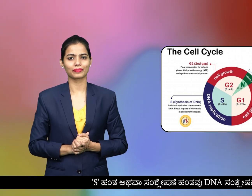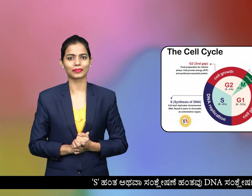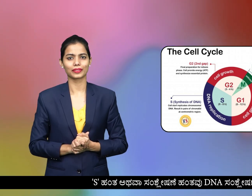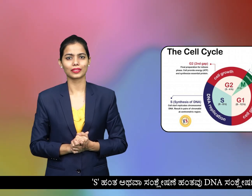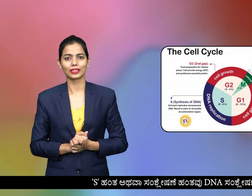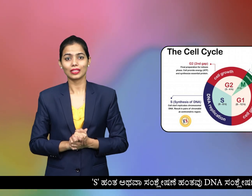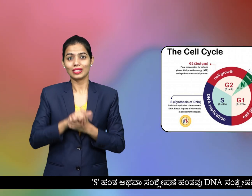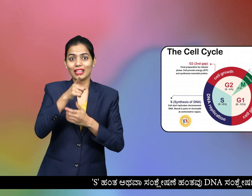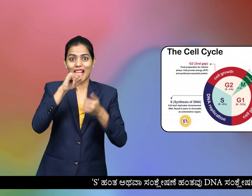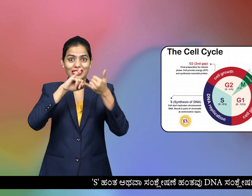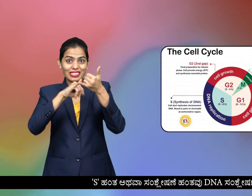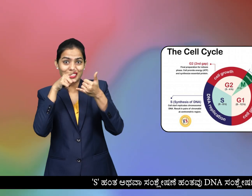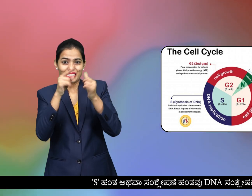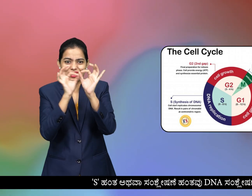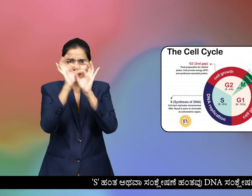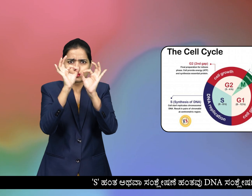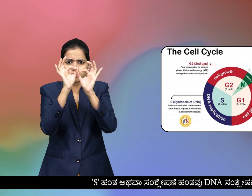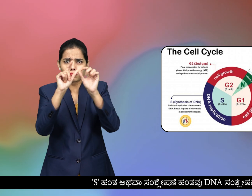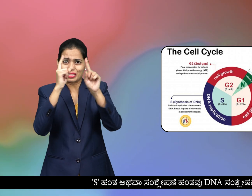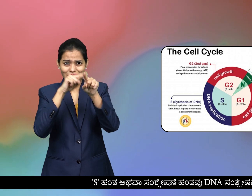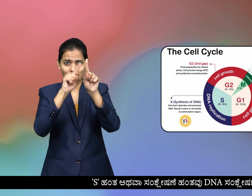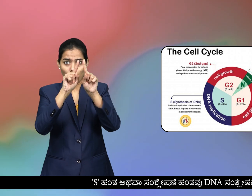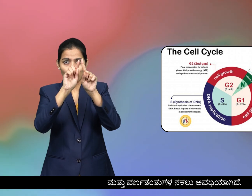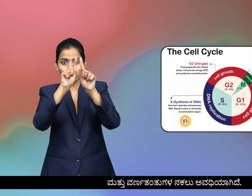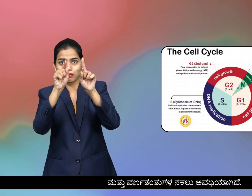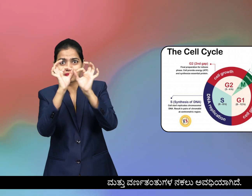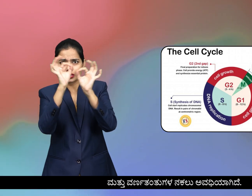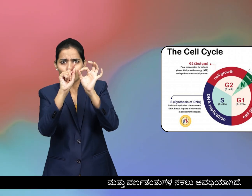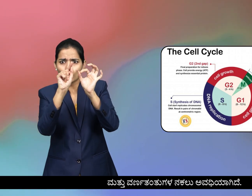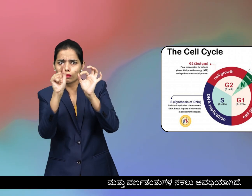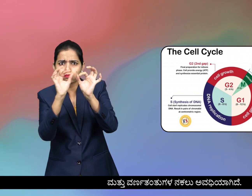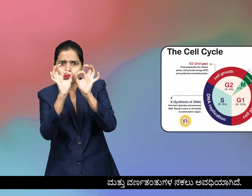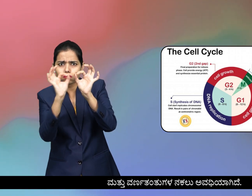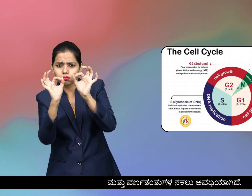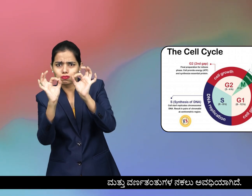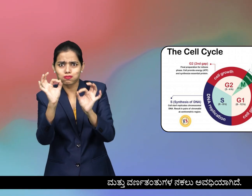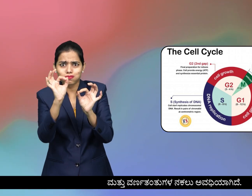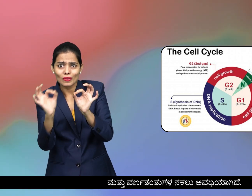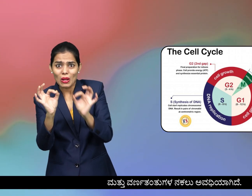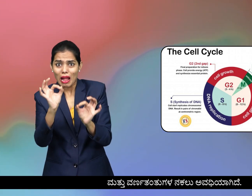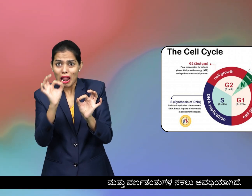ಎಸ್ ಹಂತ ಅಥವಾ ಸಂಶ್ಲೇಷಣೆ ಹಂತವು ಡಿಎನ್ಎ ಸಂಶ್ಲೇಷಣೆ ಮತ್ತು ವರ್ಣತಂತುಗಳು ನಕಲು ಅವಧಿಯಾಗಿದೆ.